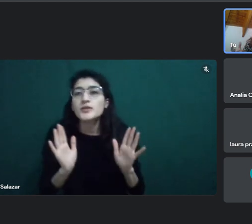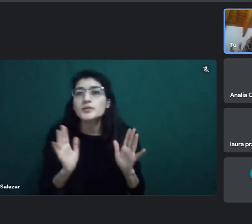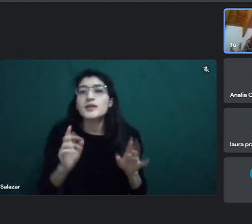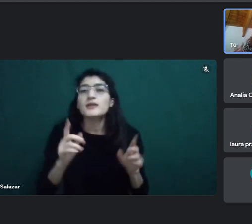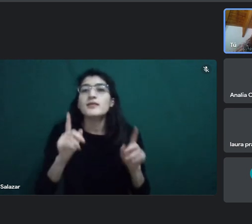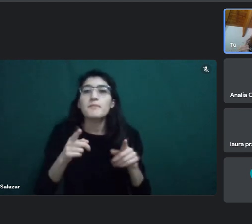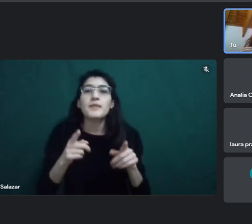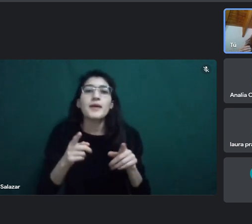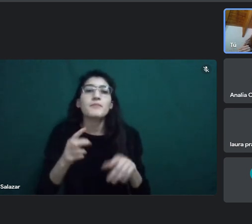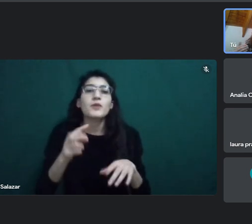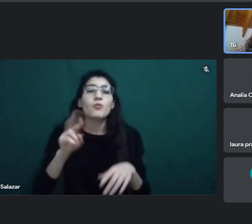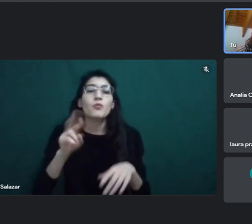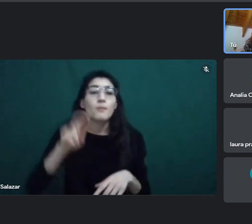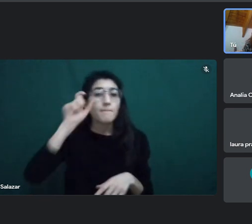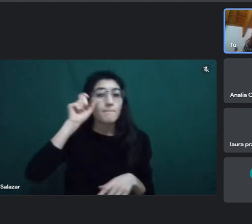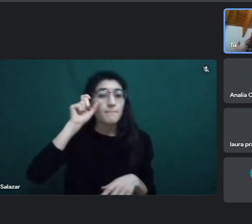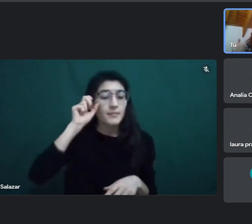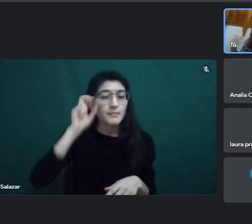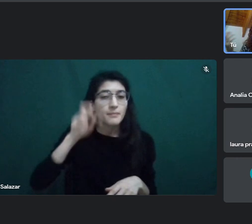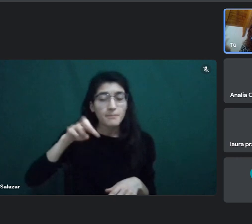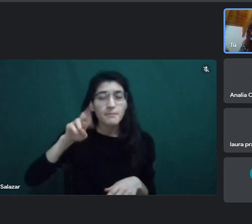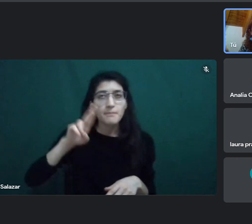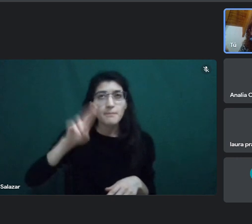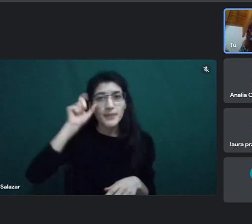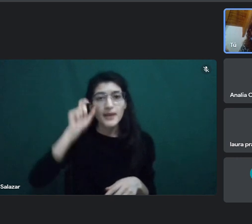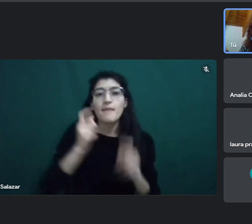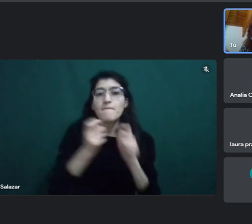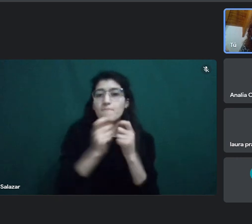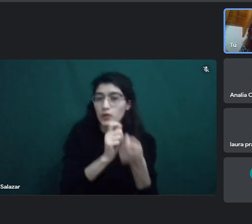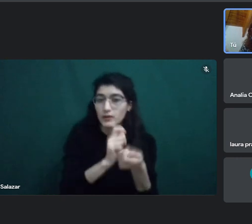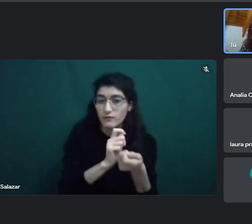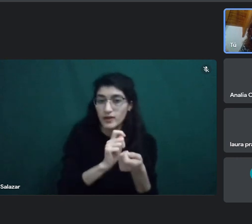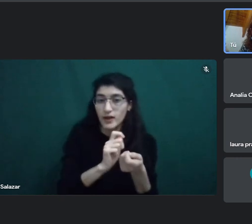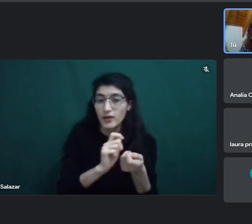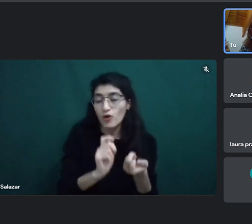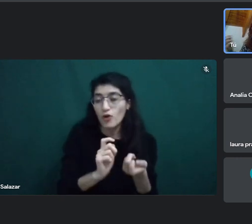caso podría llegar a ser un